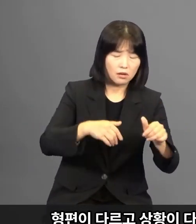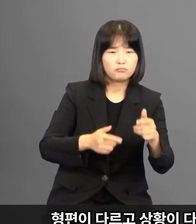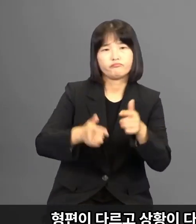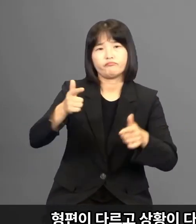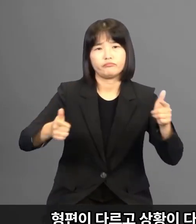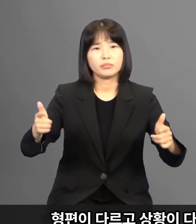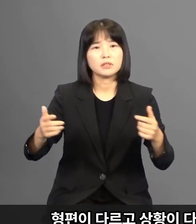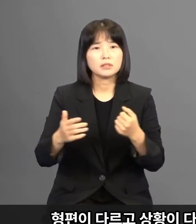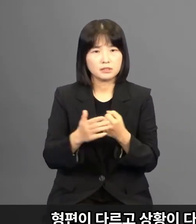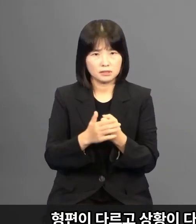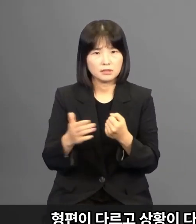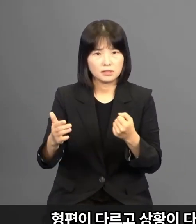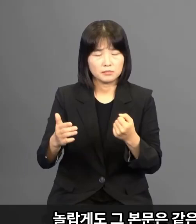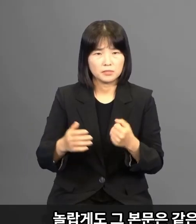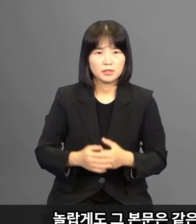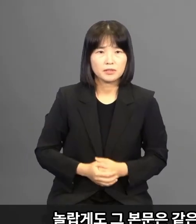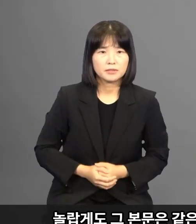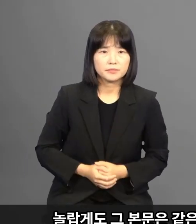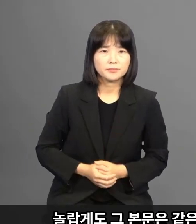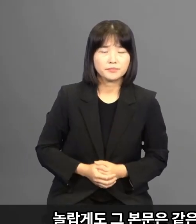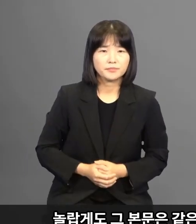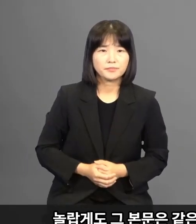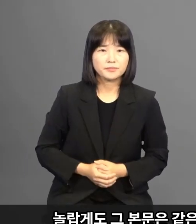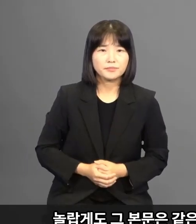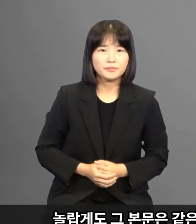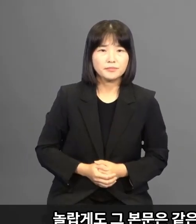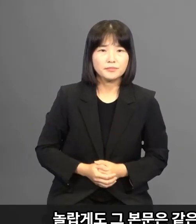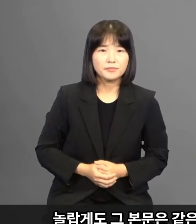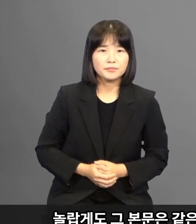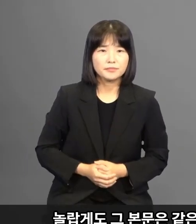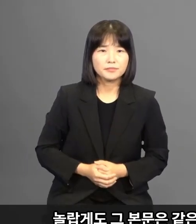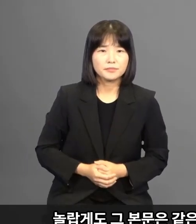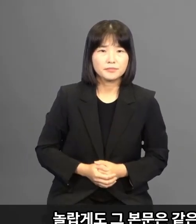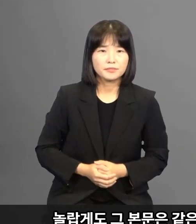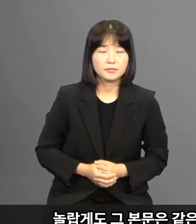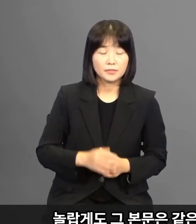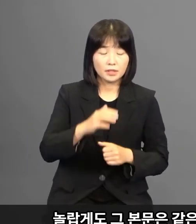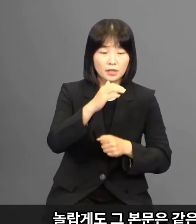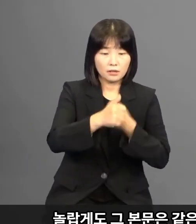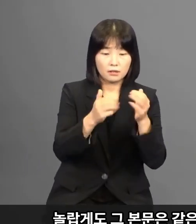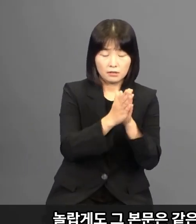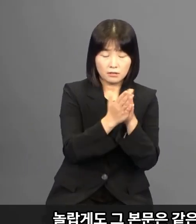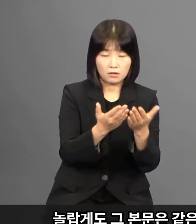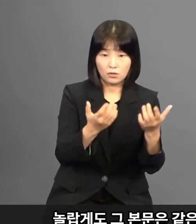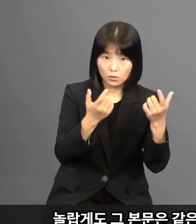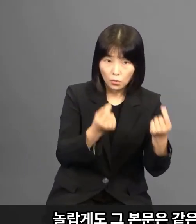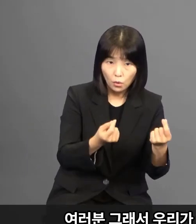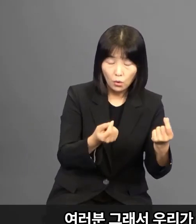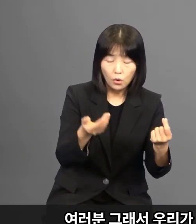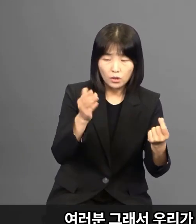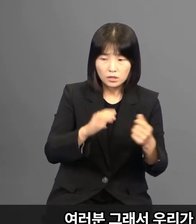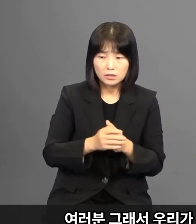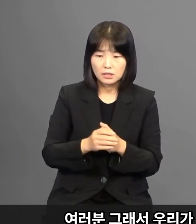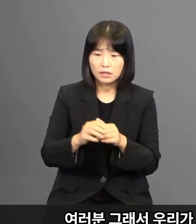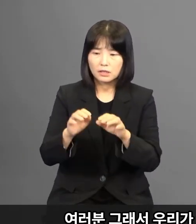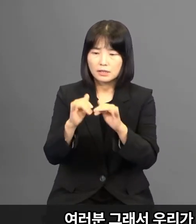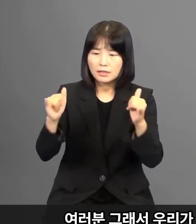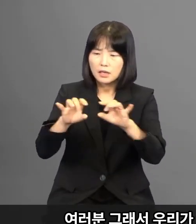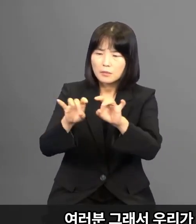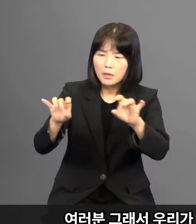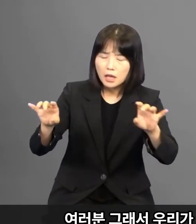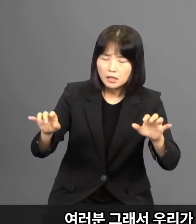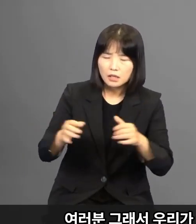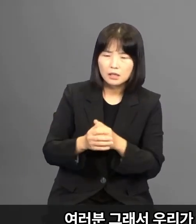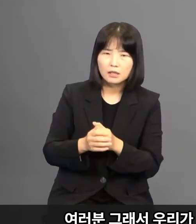때문에 각기 다른 말씀을 주는데 놀랍게도 그 본문은 같은데 다른 메시지가 주어진다는 거예요. 여러분, 그래서